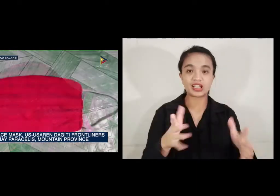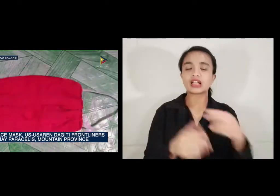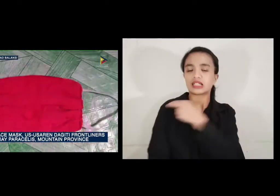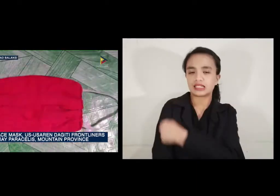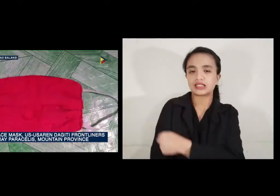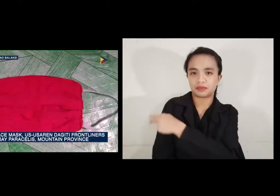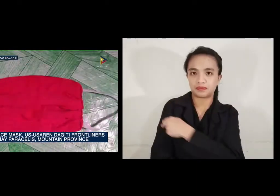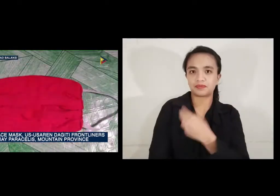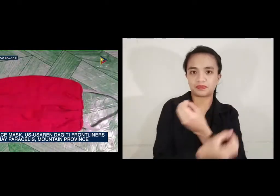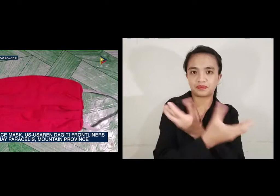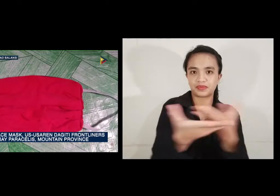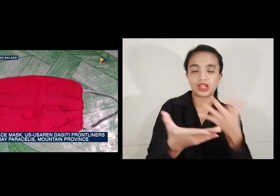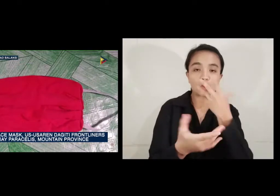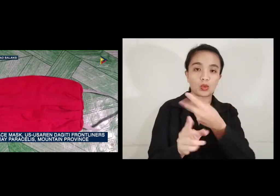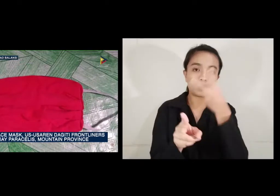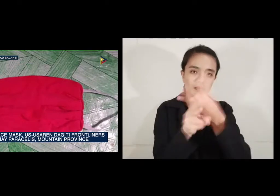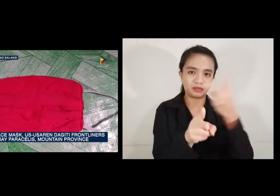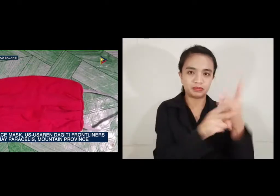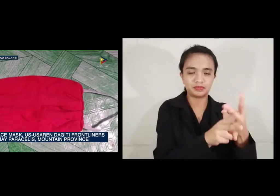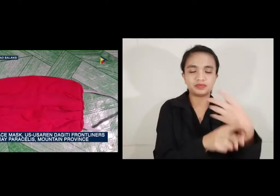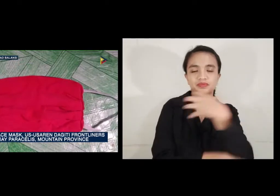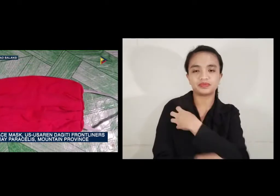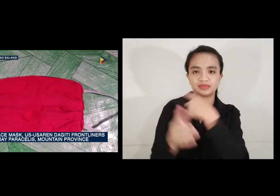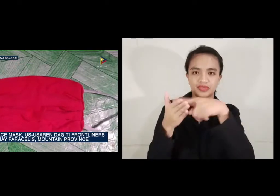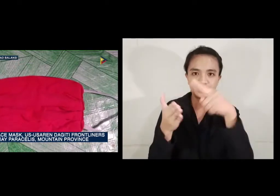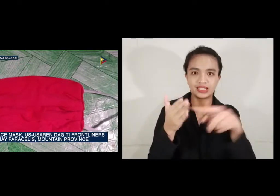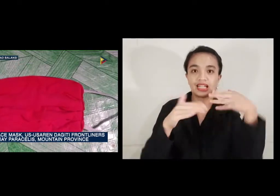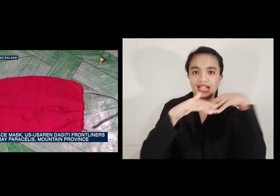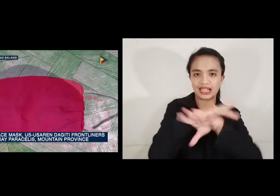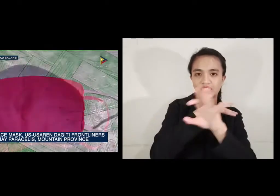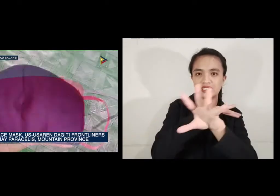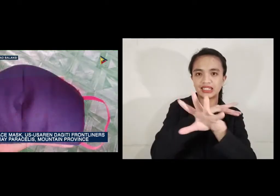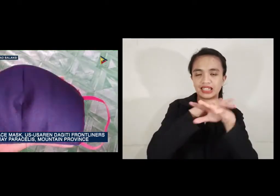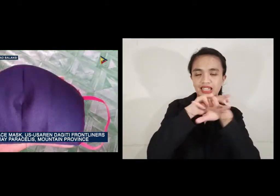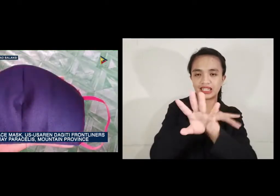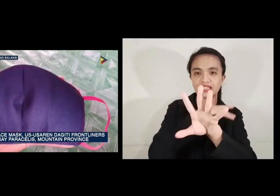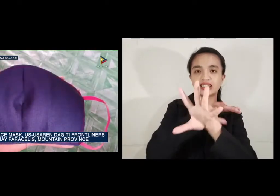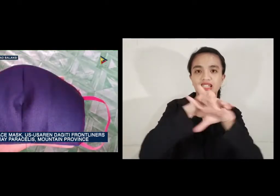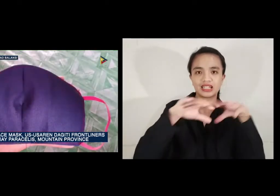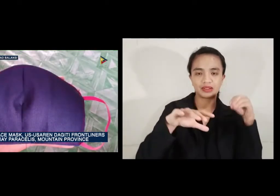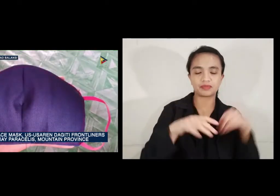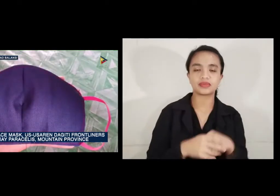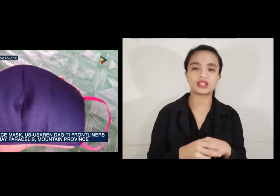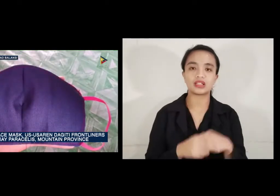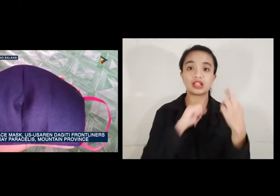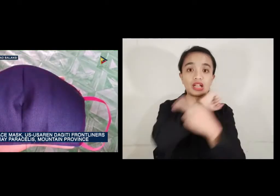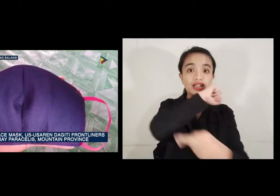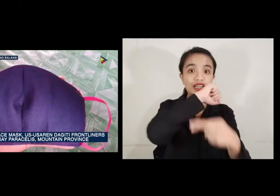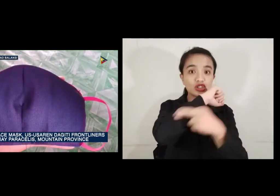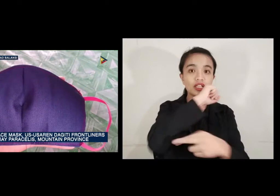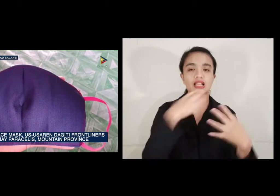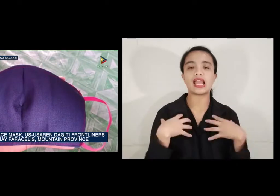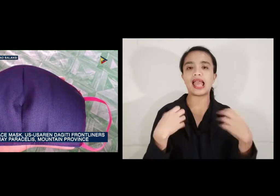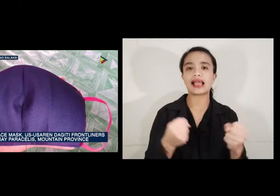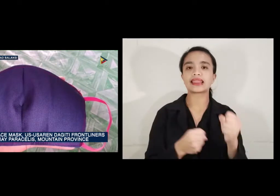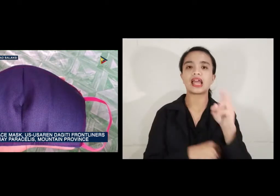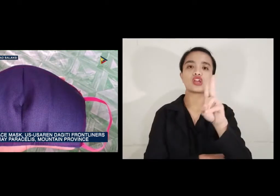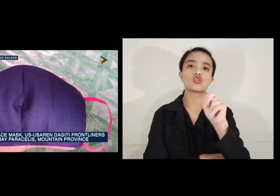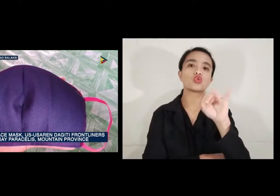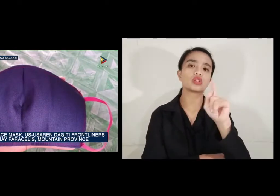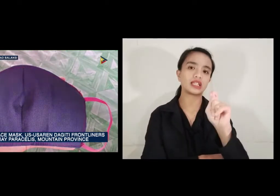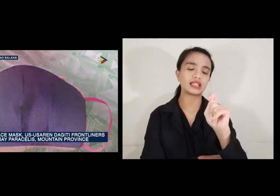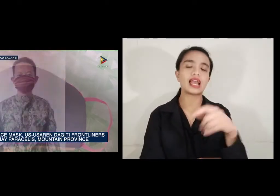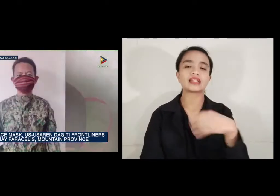Hospital ken dagiti nakabantay kadagiti checkpoints ti entrance ken exit ti Paracelis, Regional Health Unit ken miyembro